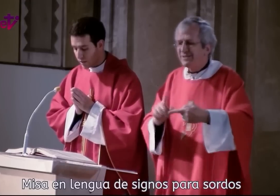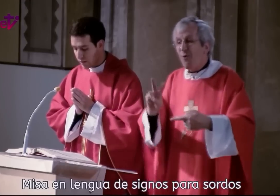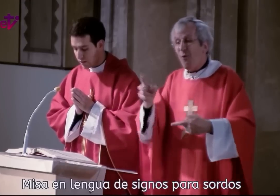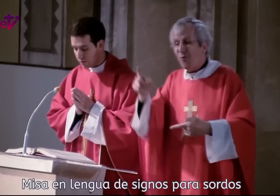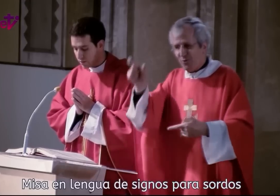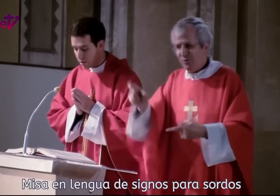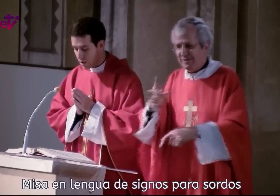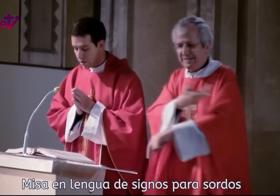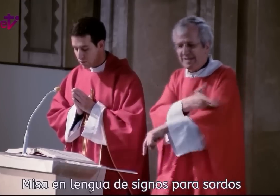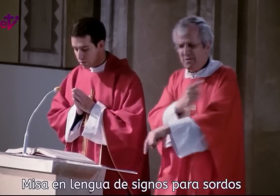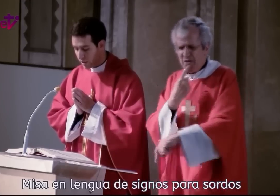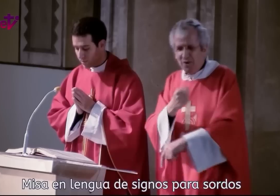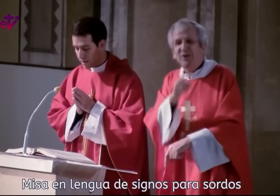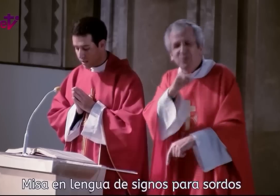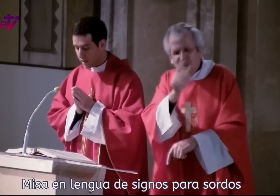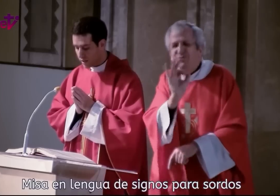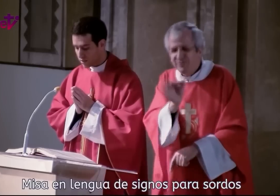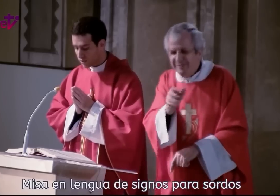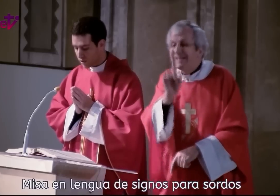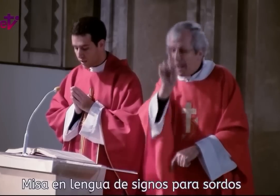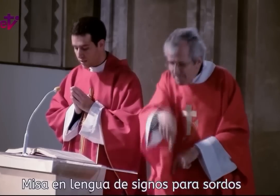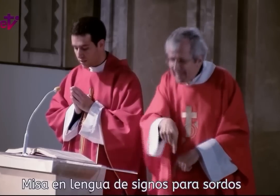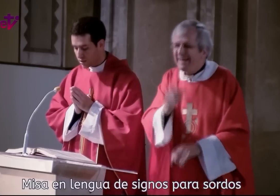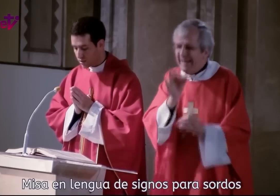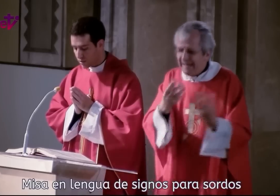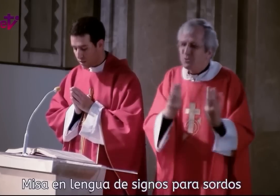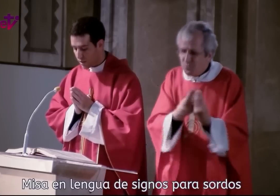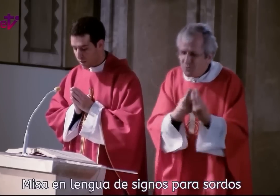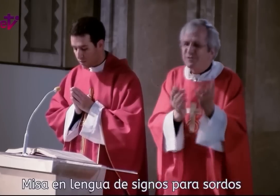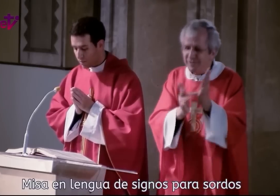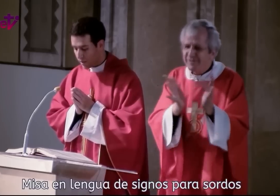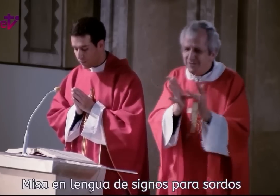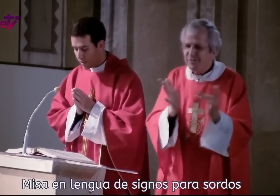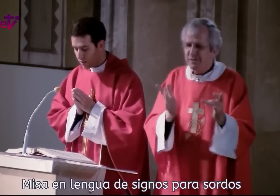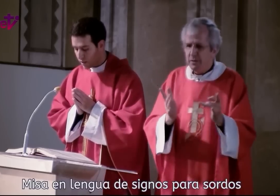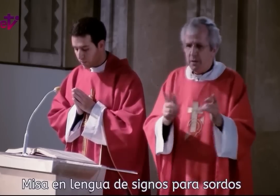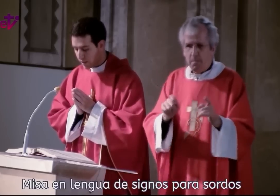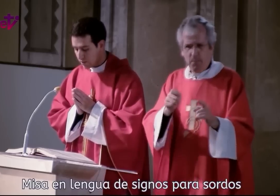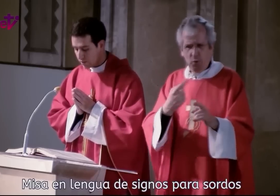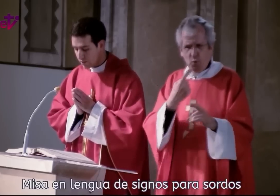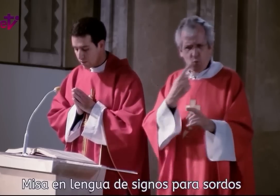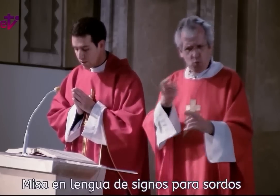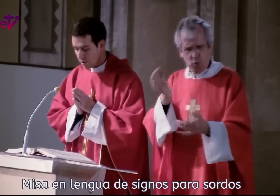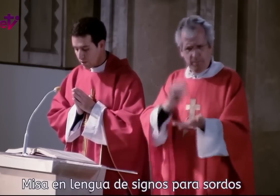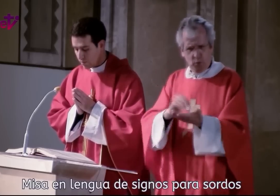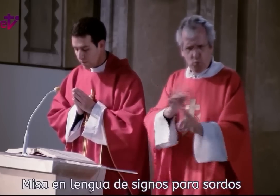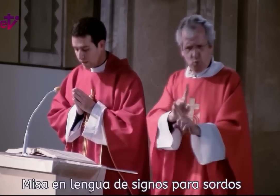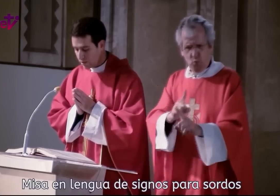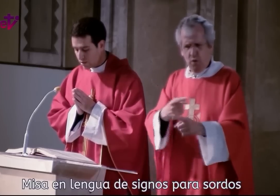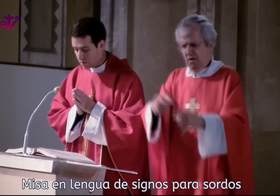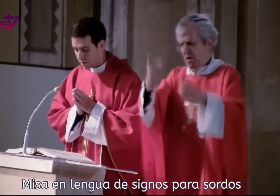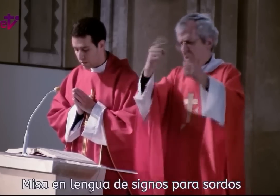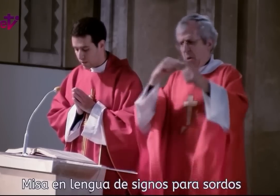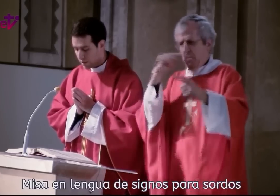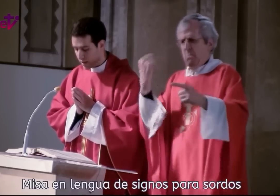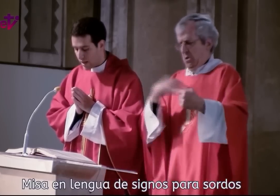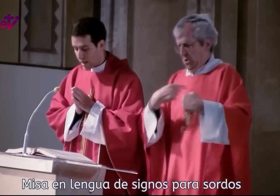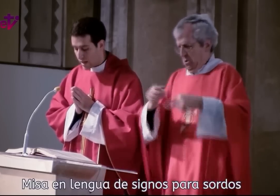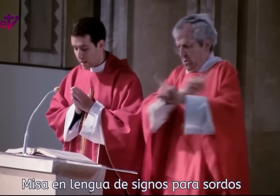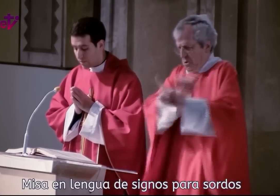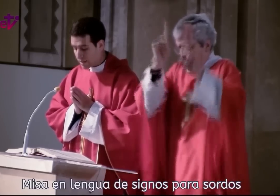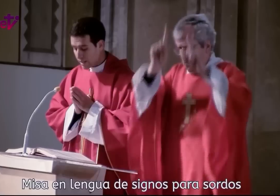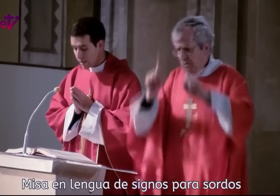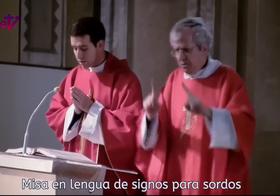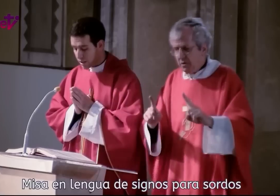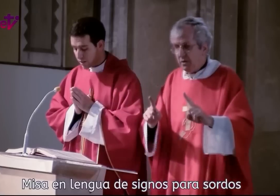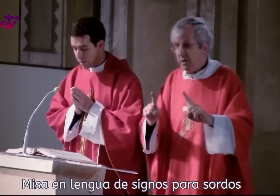otro y le dijo: tú también eres uno de ellos. Pero Pedro replicó: hombre, no lo soy.